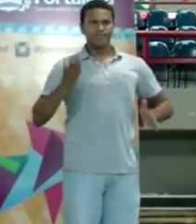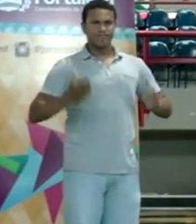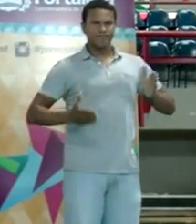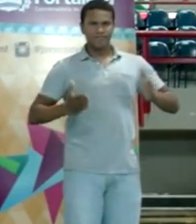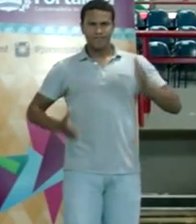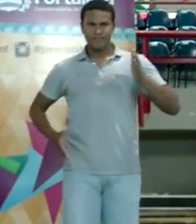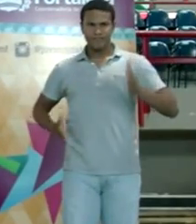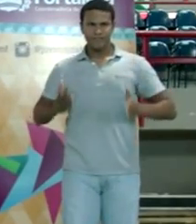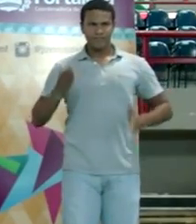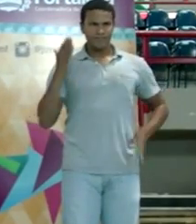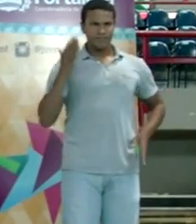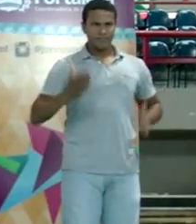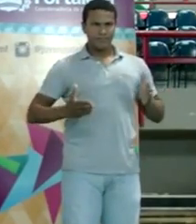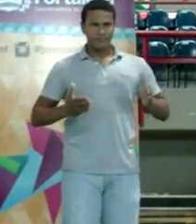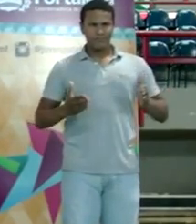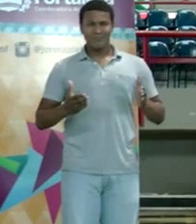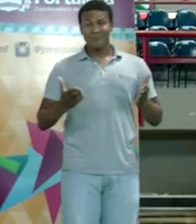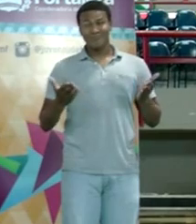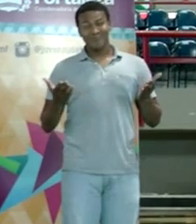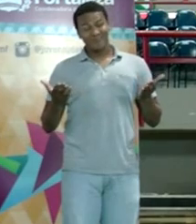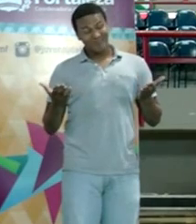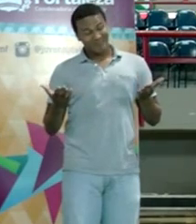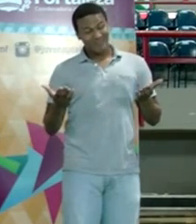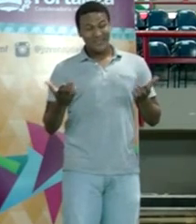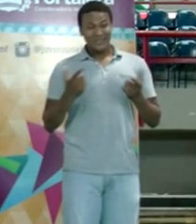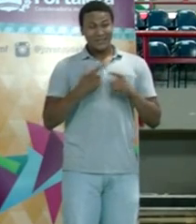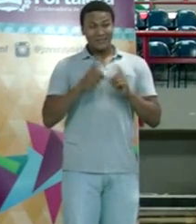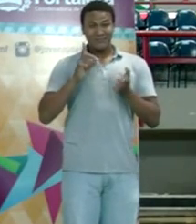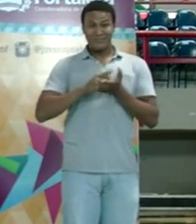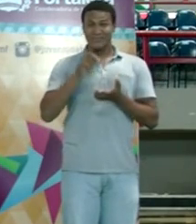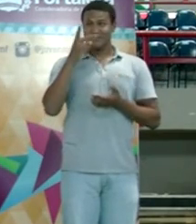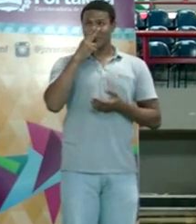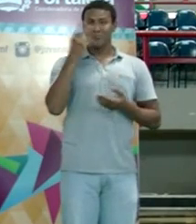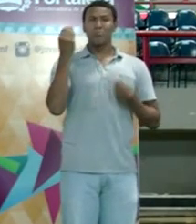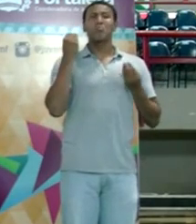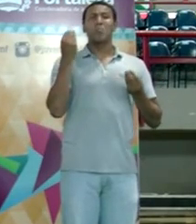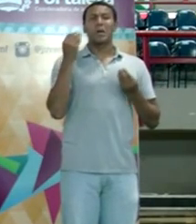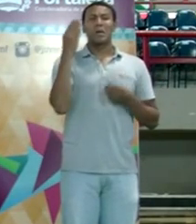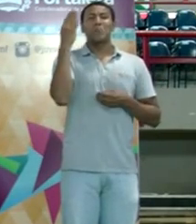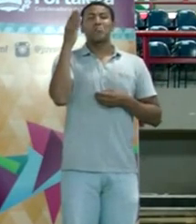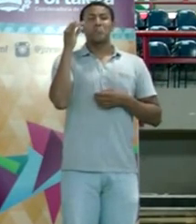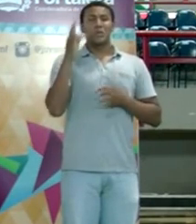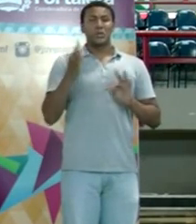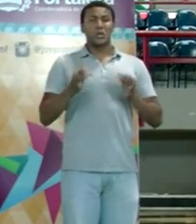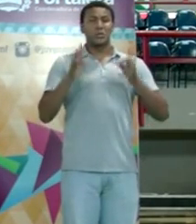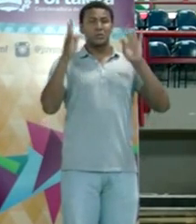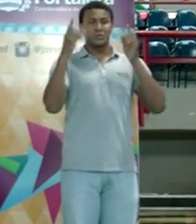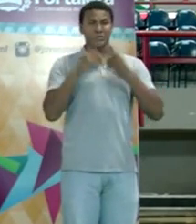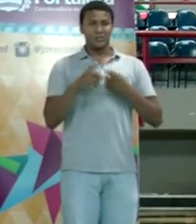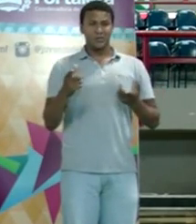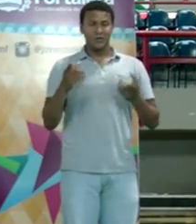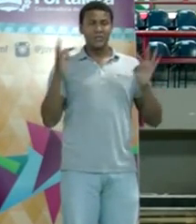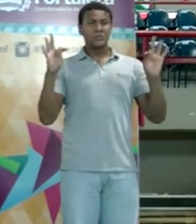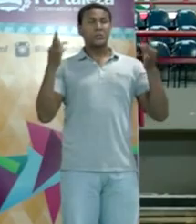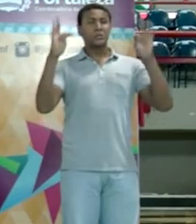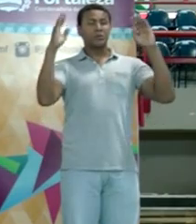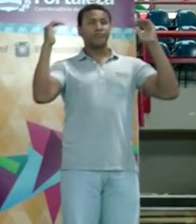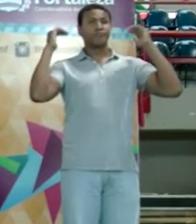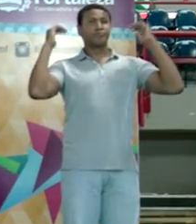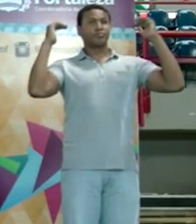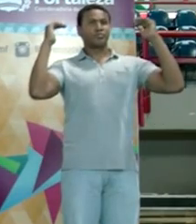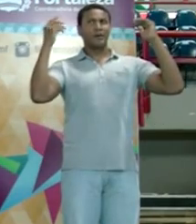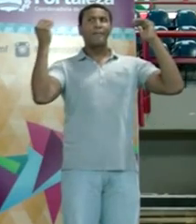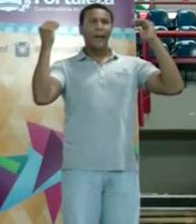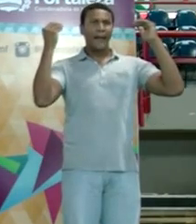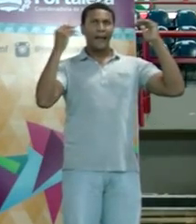Na realidade, os chineses não investem nisso aqui, não. Na realidade, para que eles vão querer investir em biotecnologia, em tecnologia de ponta para nós? Para a gente deixar